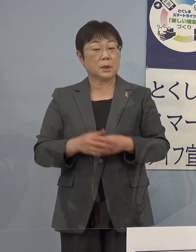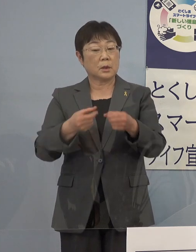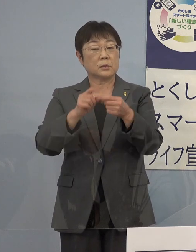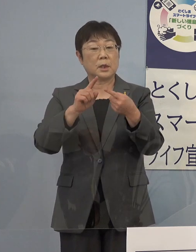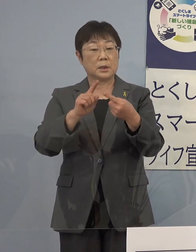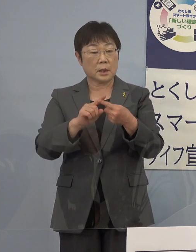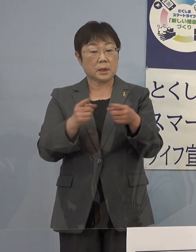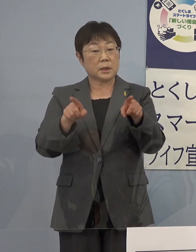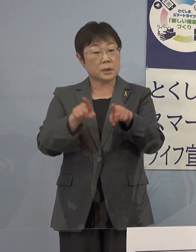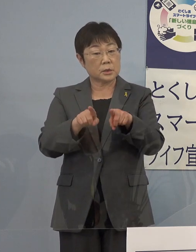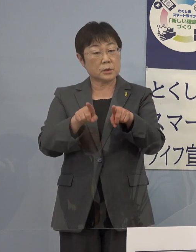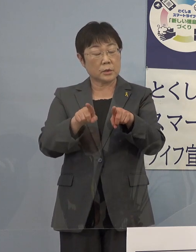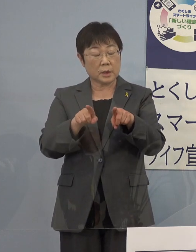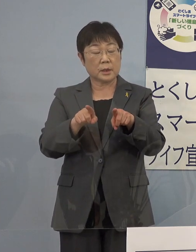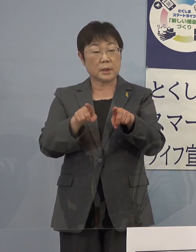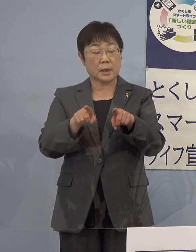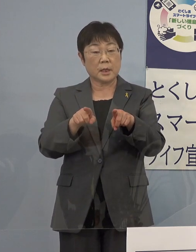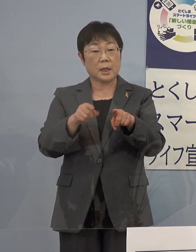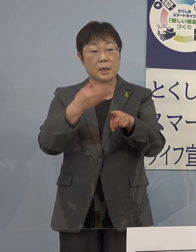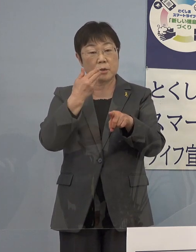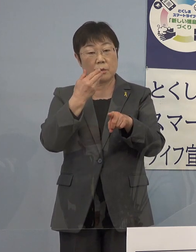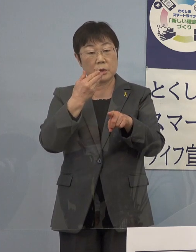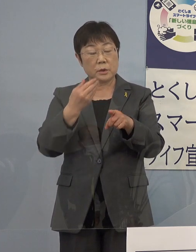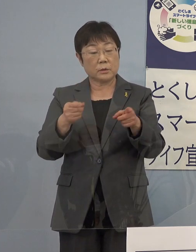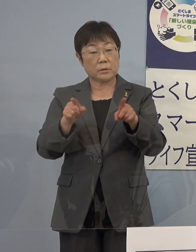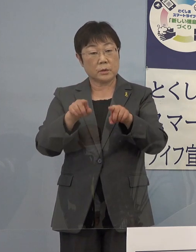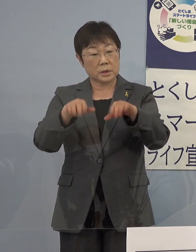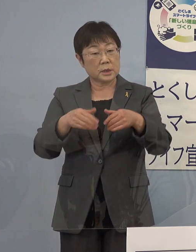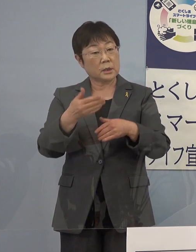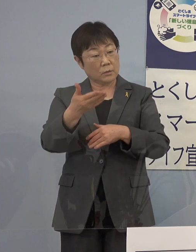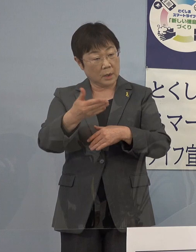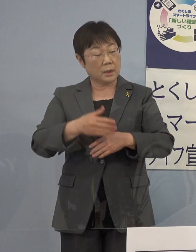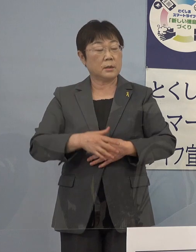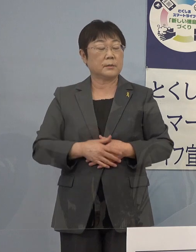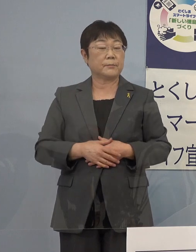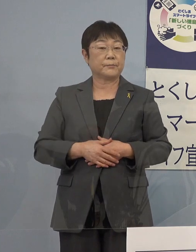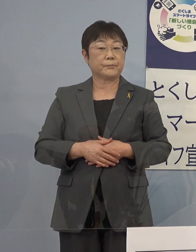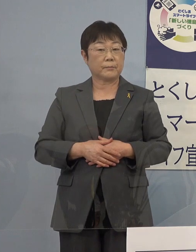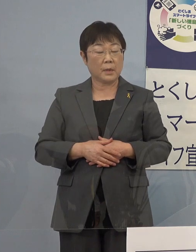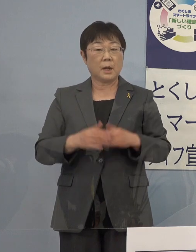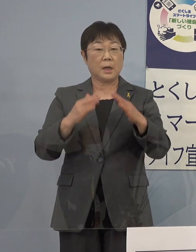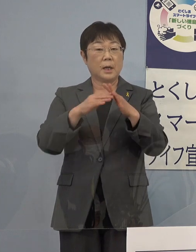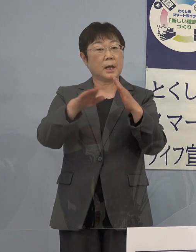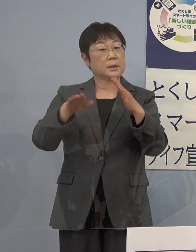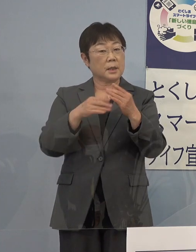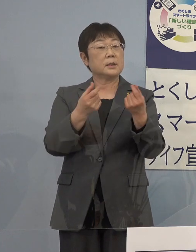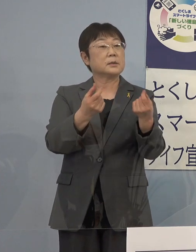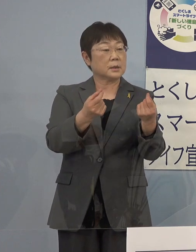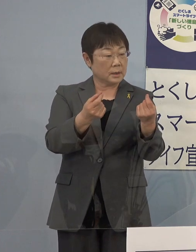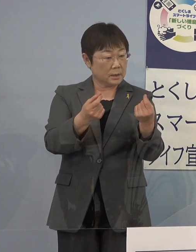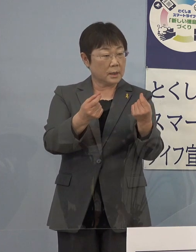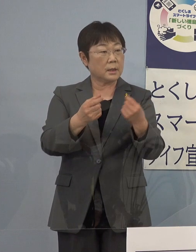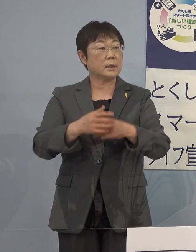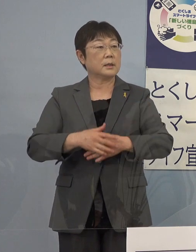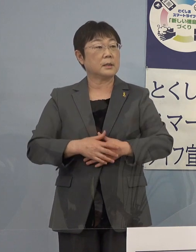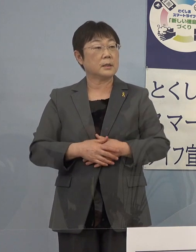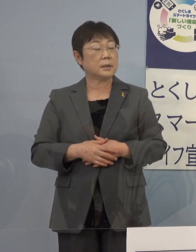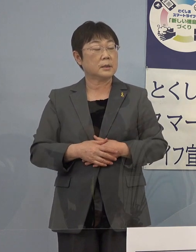にその一緒にご飯を運んだとかって言っていいんですかね。 まあ、ご家庭ですからね、 う ん、